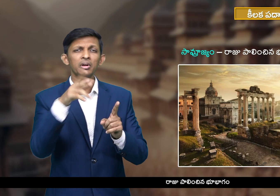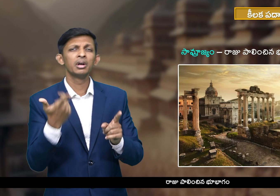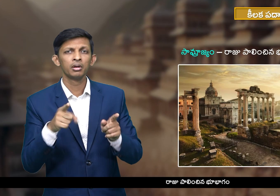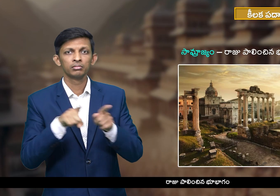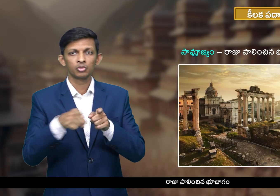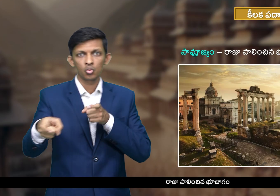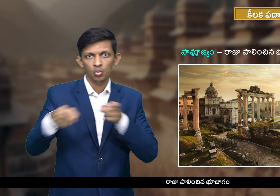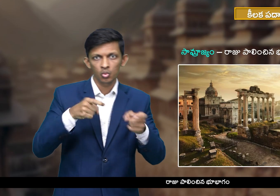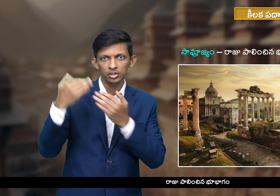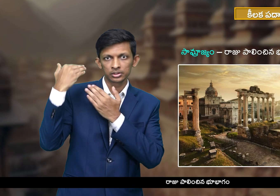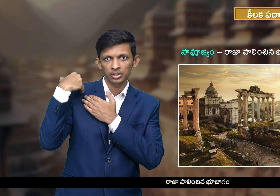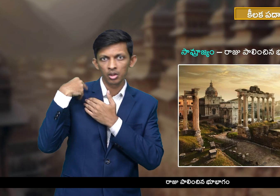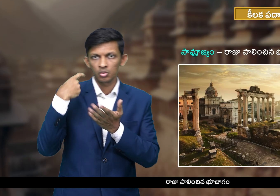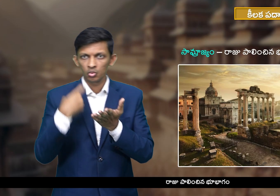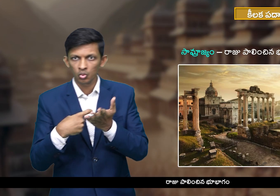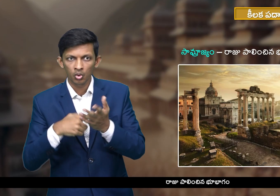రాజు పాలించిన భూభాగం,